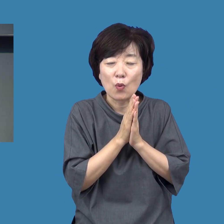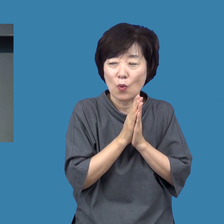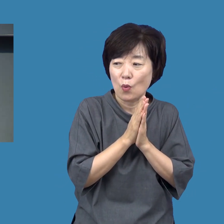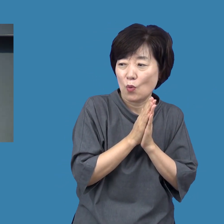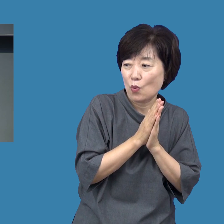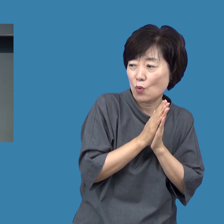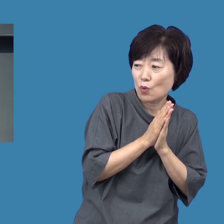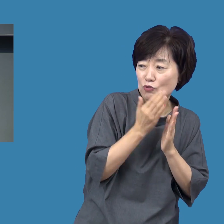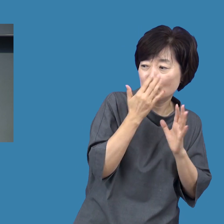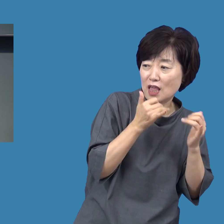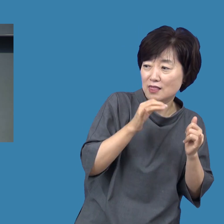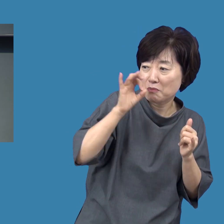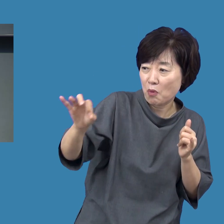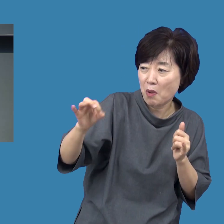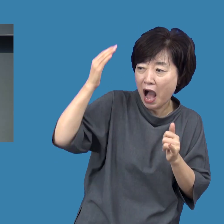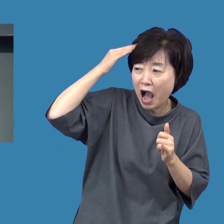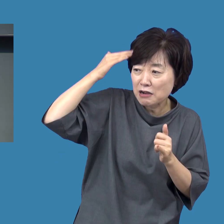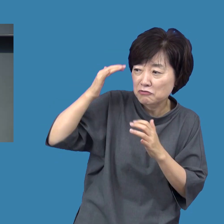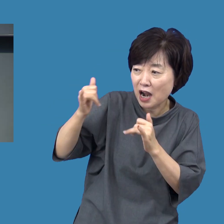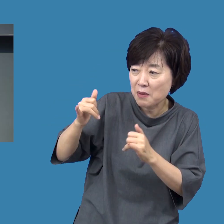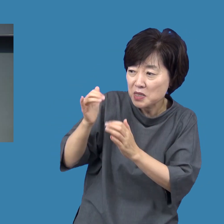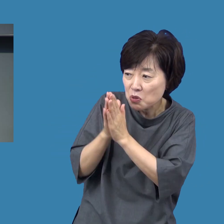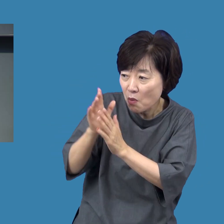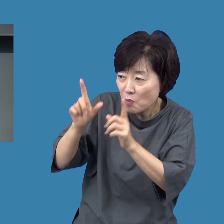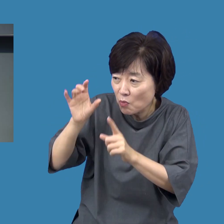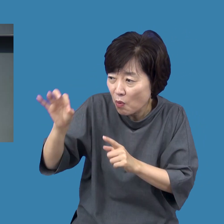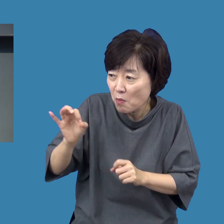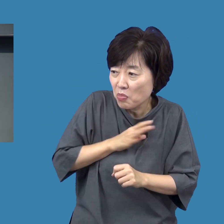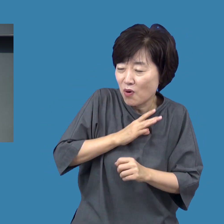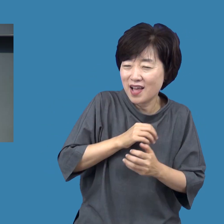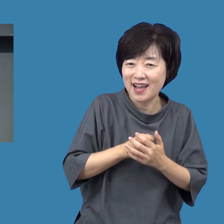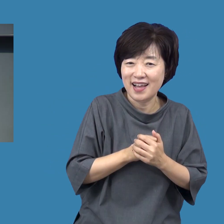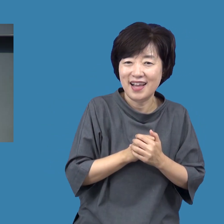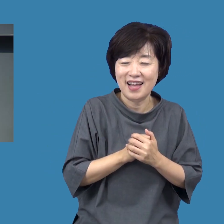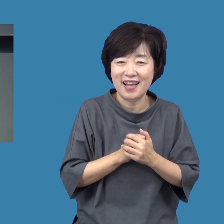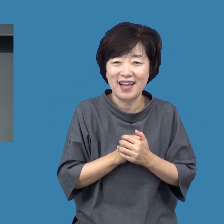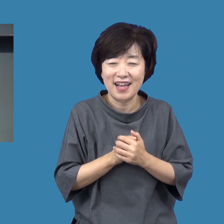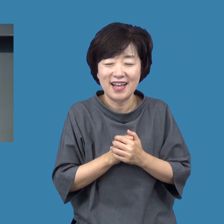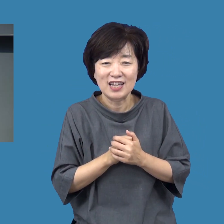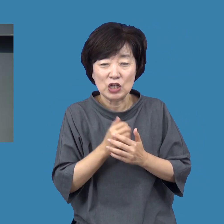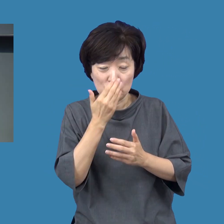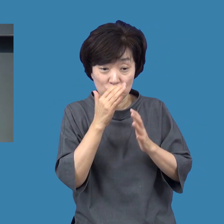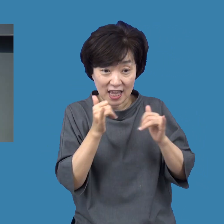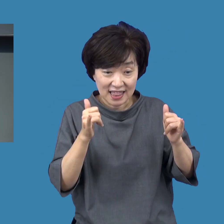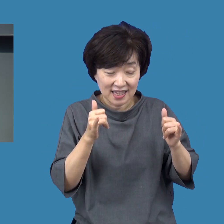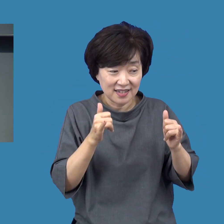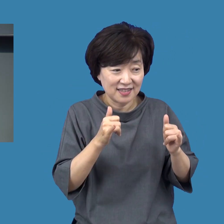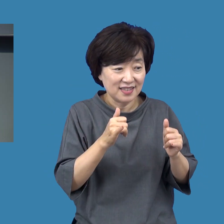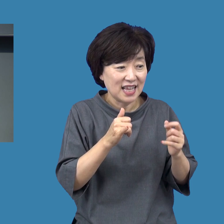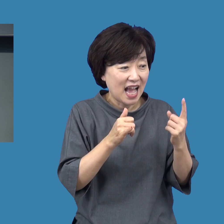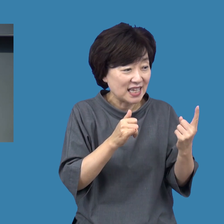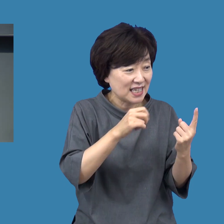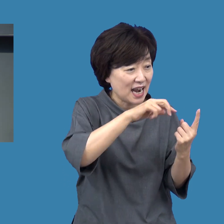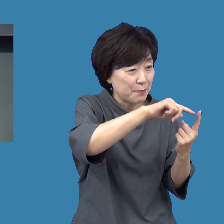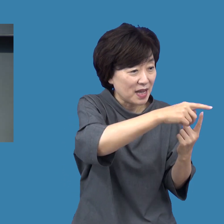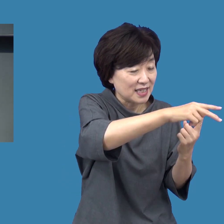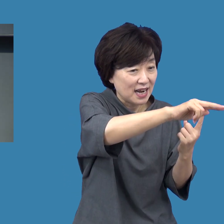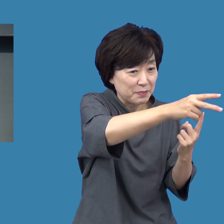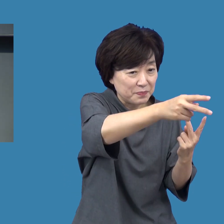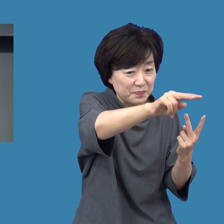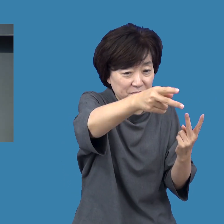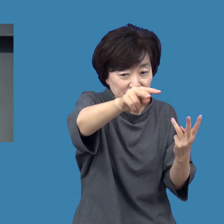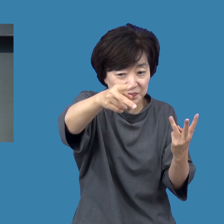거야. 유대인들의 기도 방식은요, 한 사람 한 사람씩 돌아가면서 기도하는 거예요. 그러니까 교회에서 우리가 기도한다 했을 때는 대표